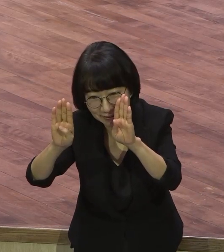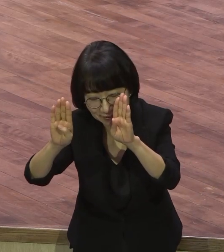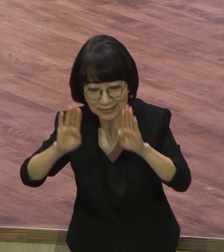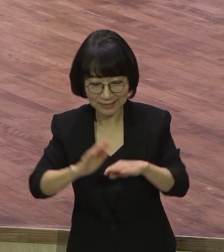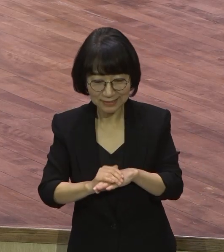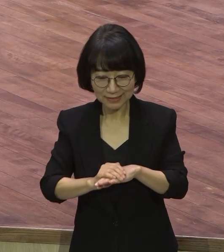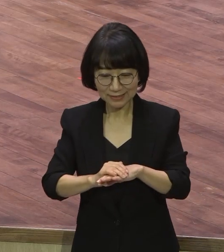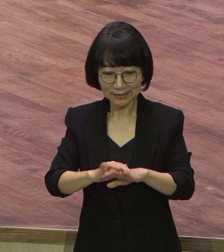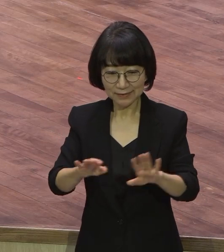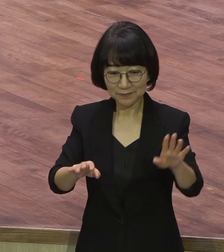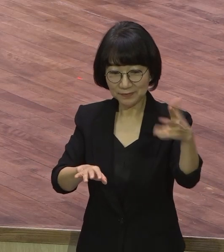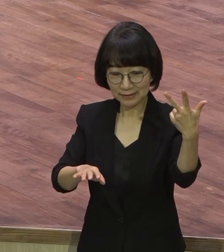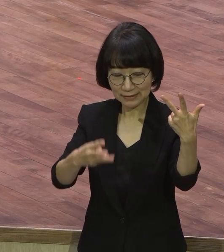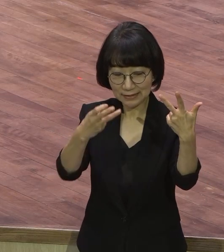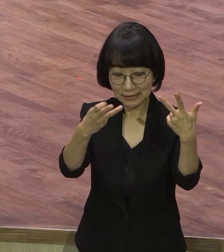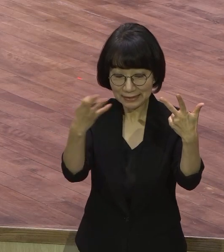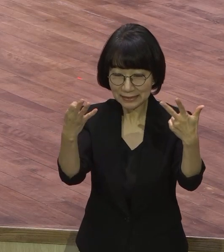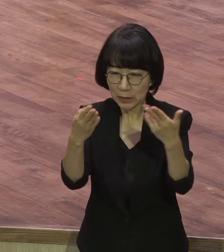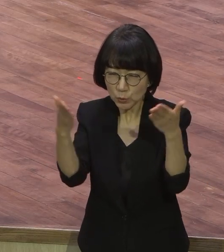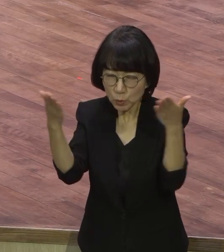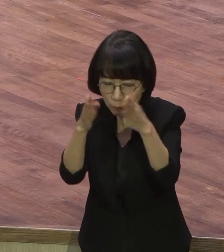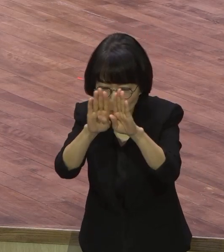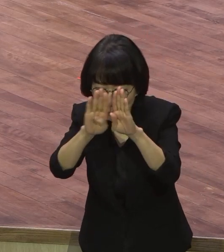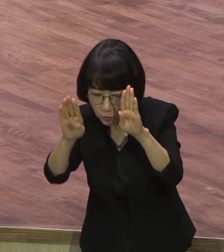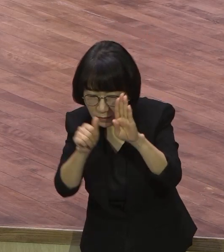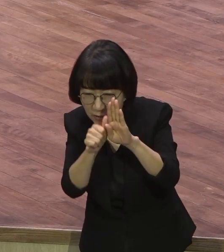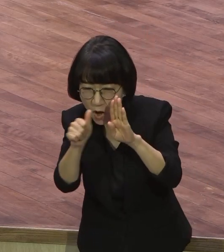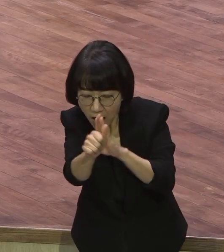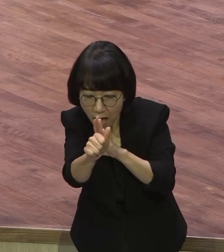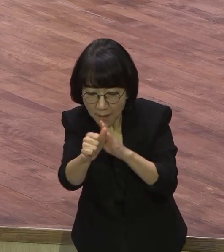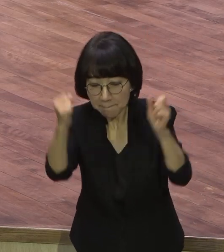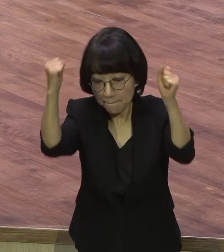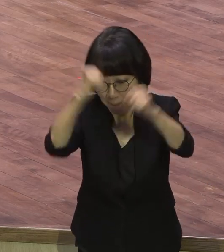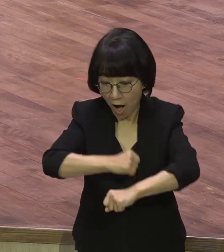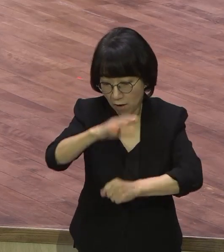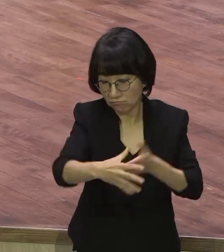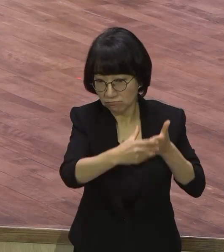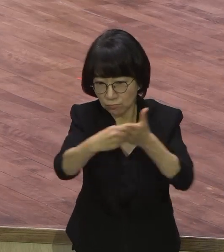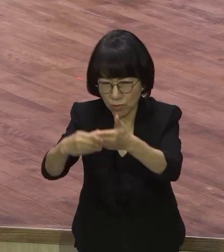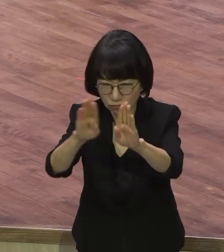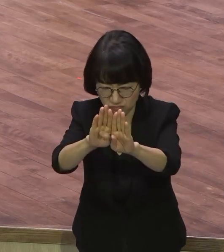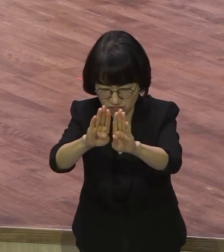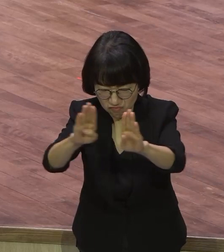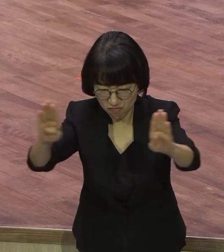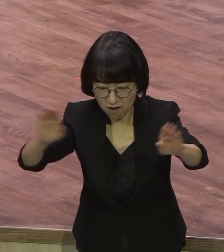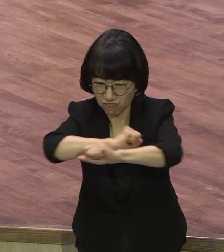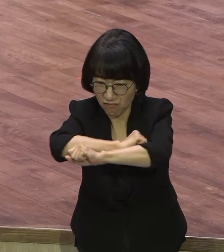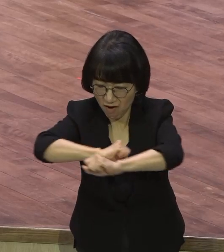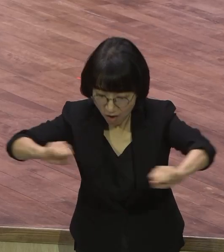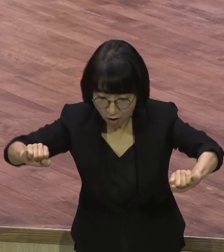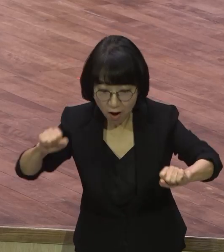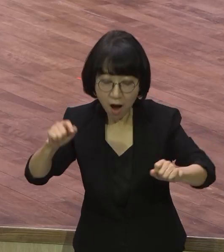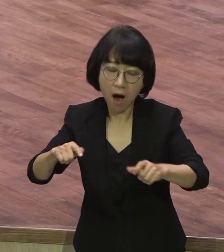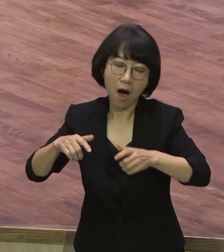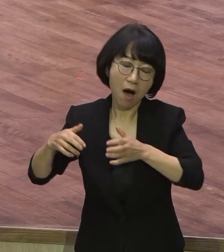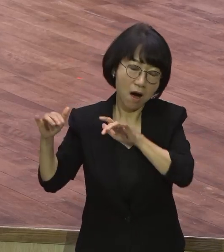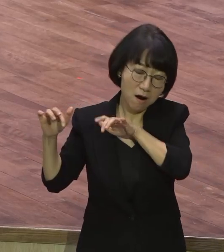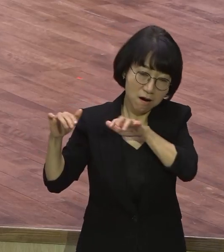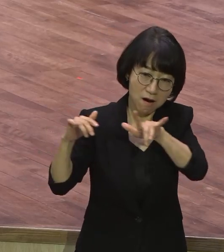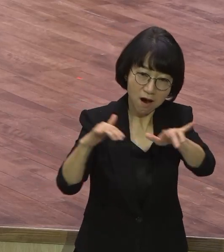13절 14절 본문 봅니다. 좁은 문으로 들어가라. 멸망으로 인도하는 문은 크고 그 길이 넓어. 그리로 들어간 자가